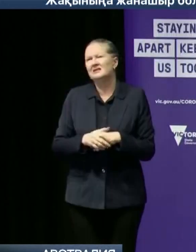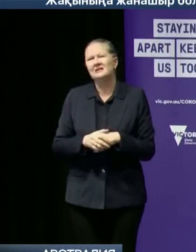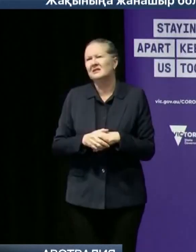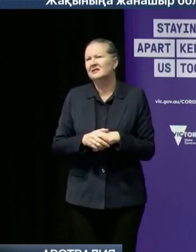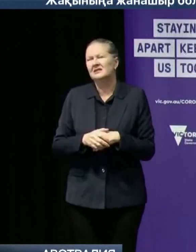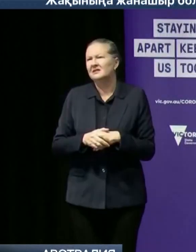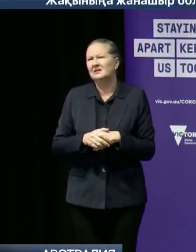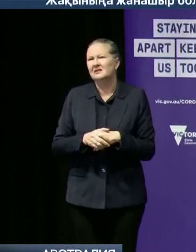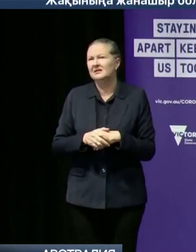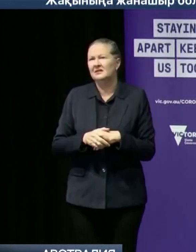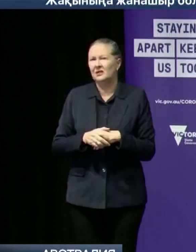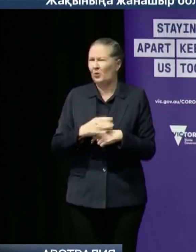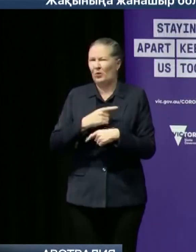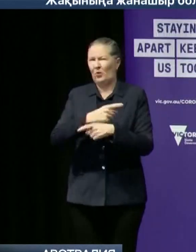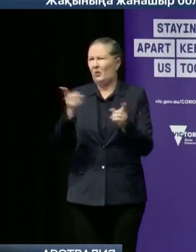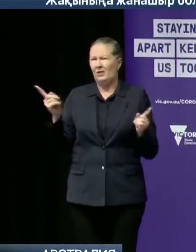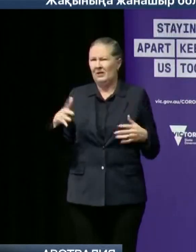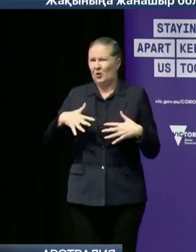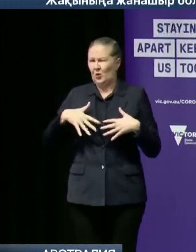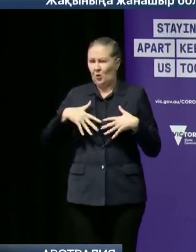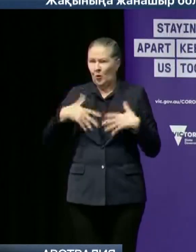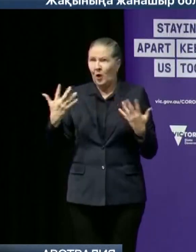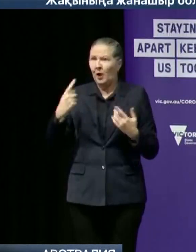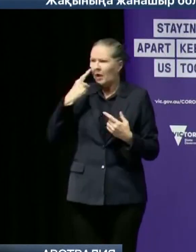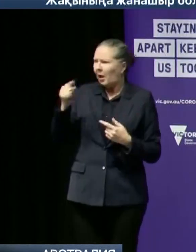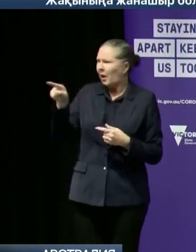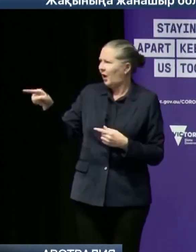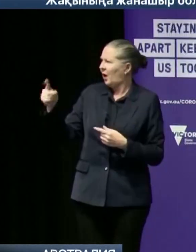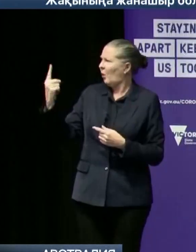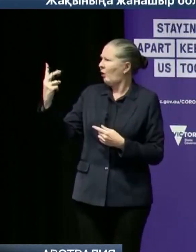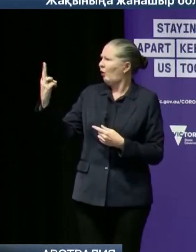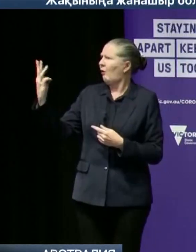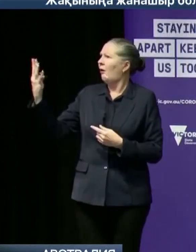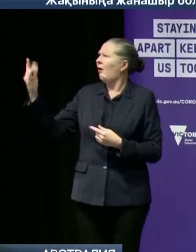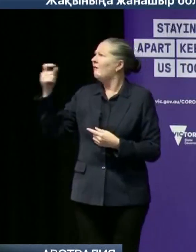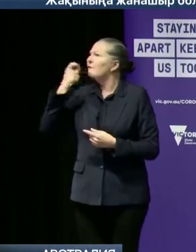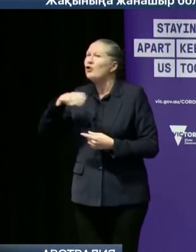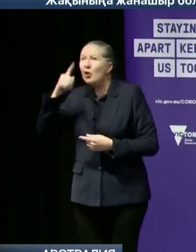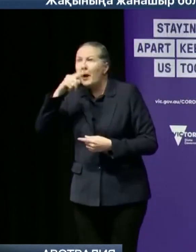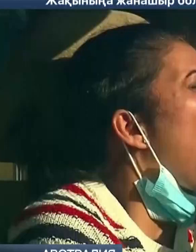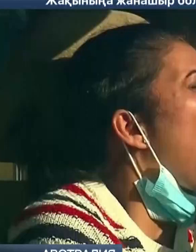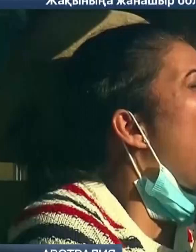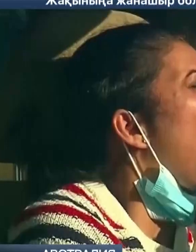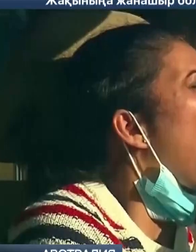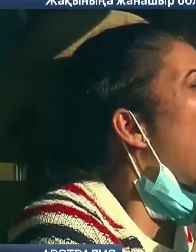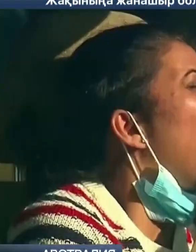подавляющее большинство жителей штата будут вынуждены терпеть эти ограничения дольше, чем должны.